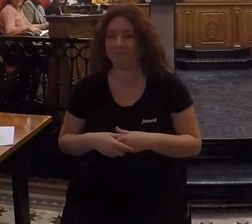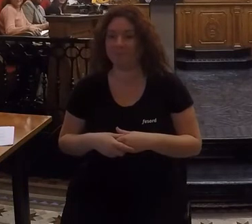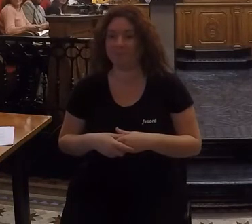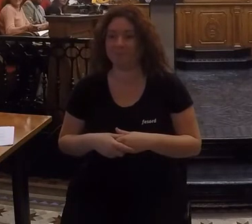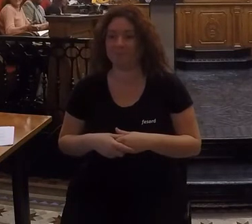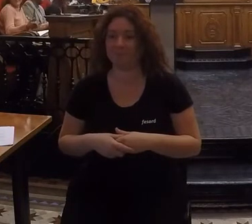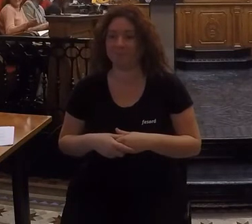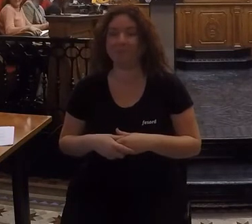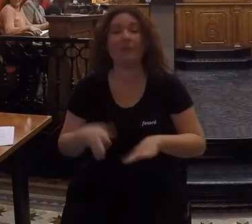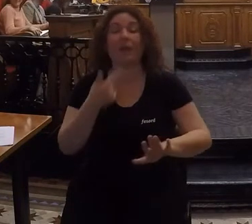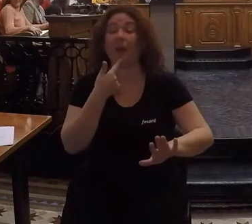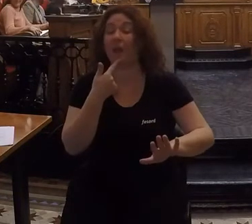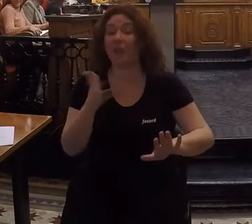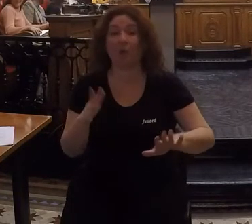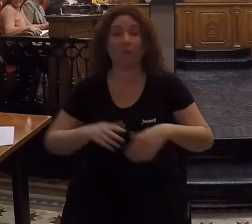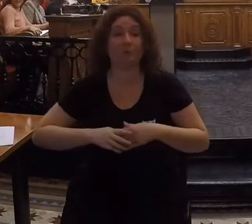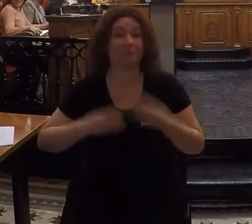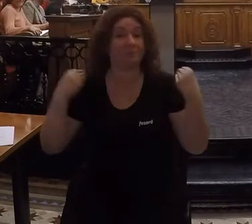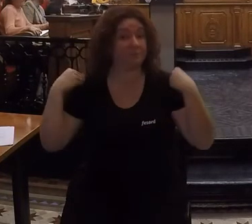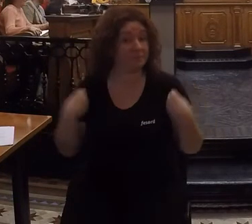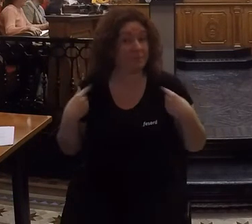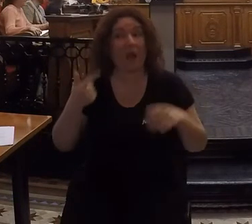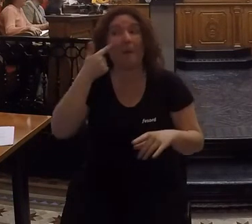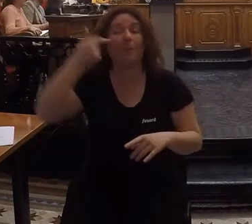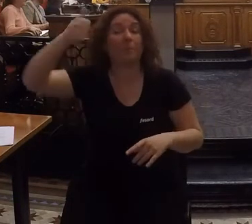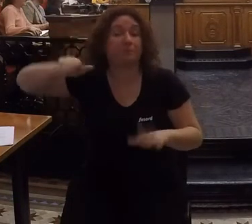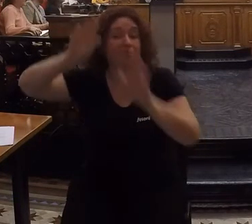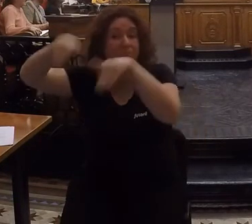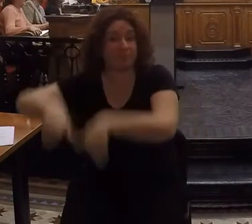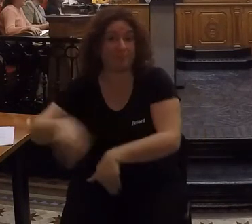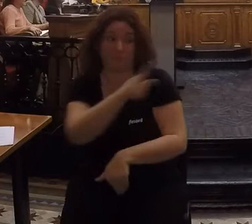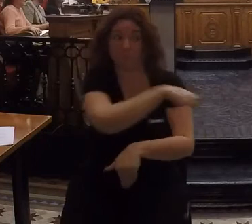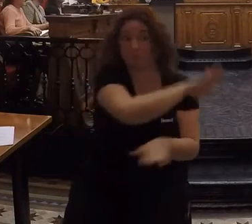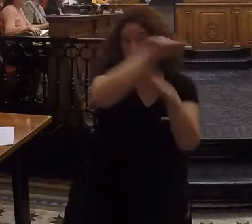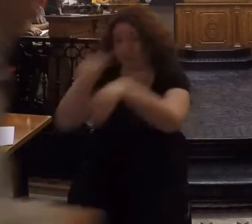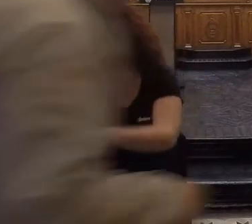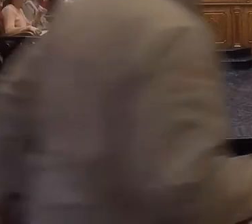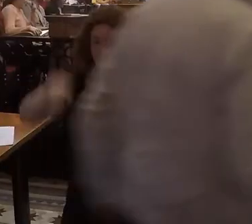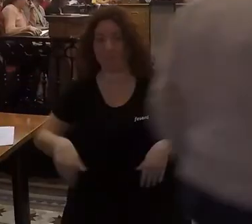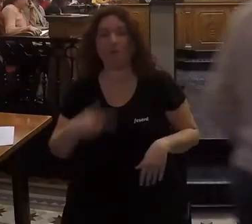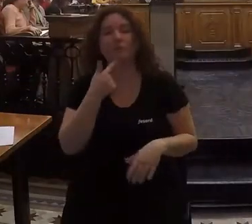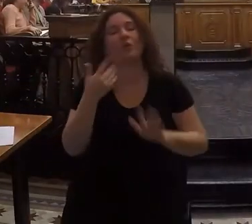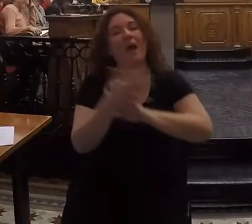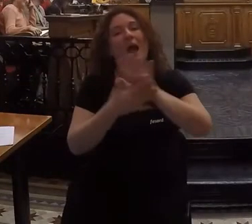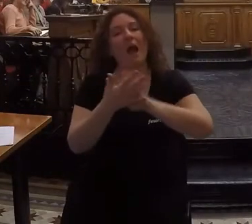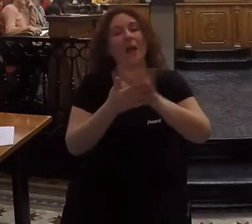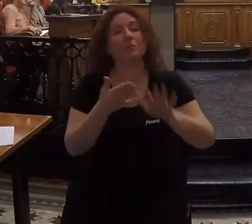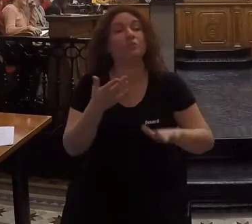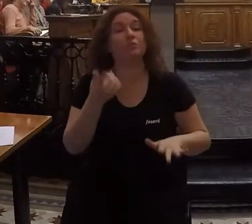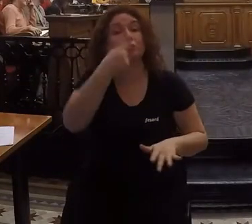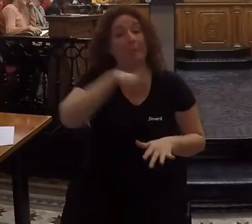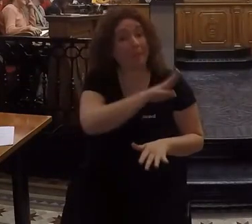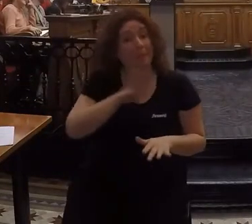bueno, yo voy a centrarme en por qué el Grupo Municipal Popular debe recordar por qué estamos en contra de este